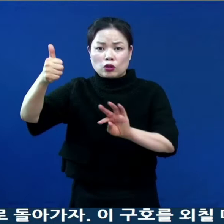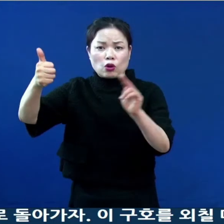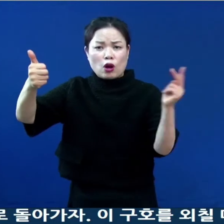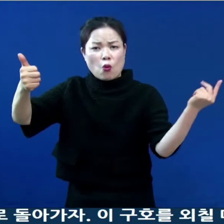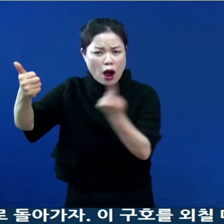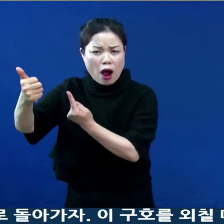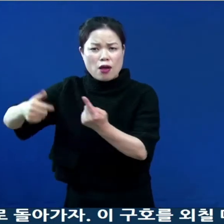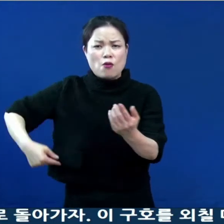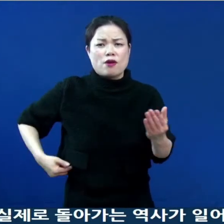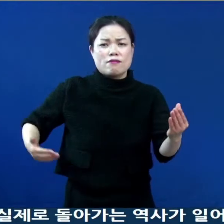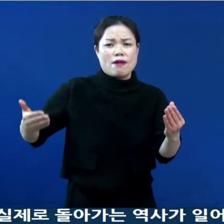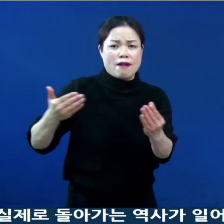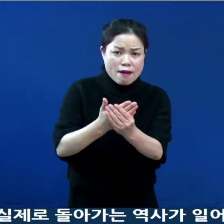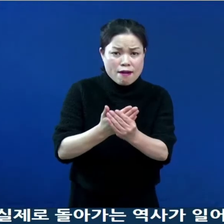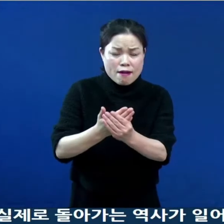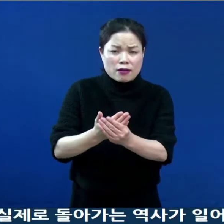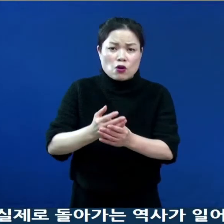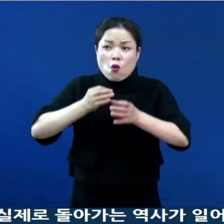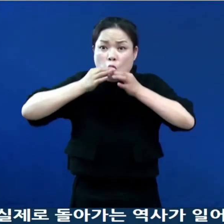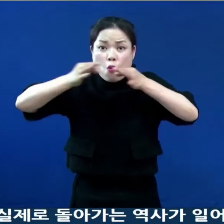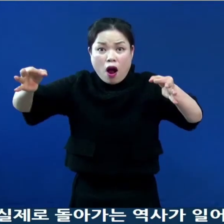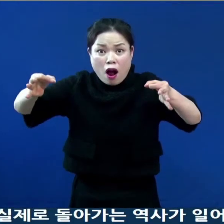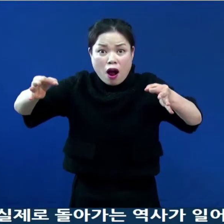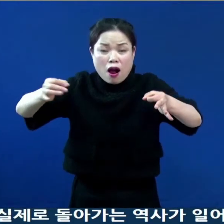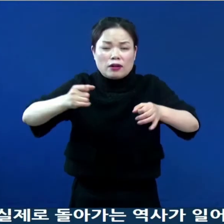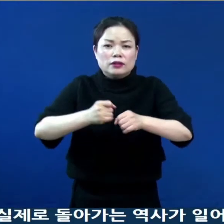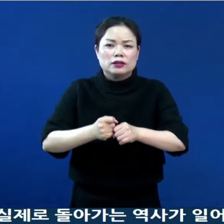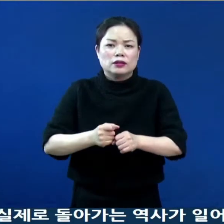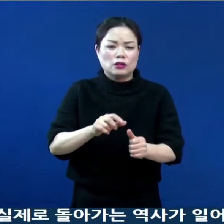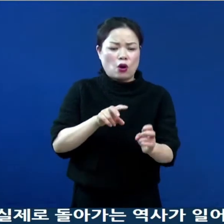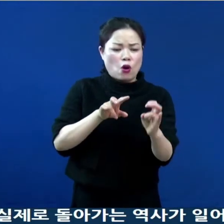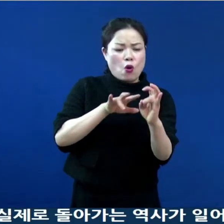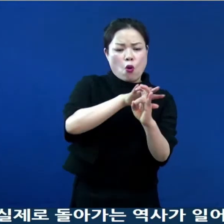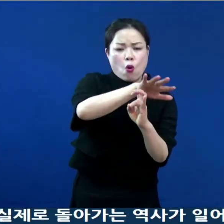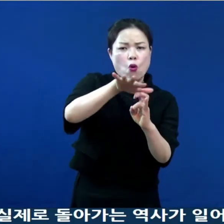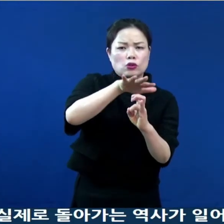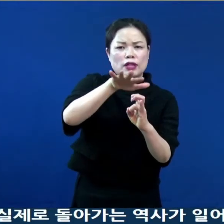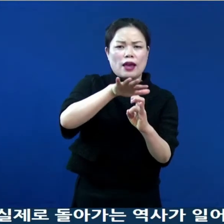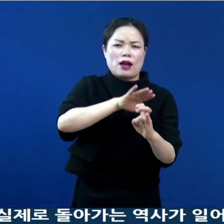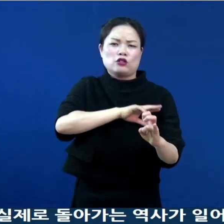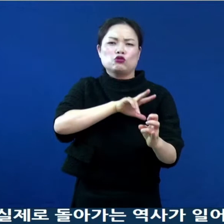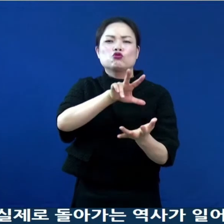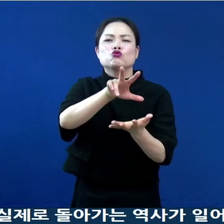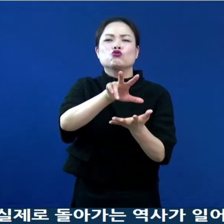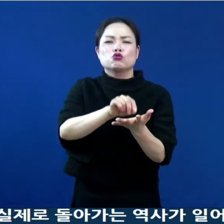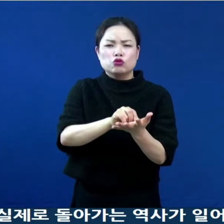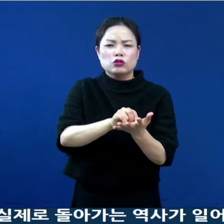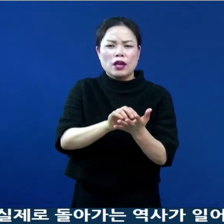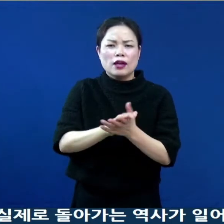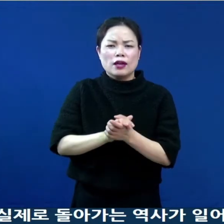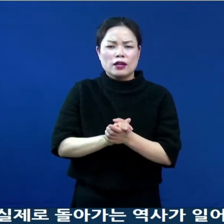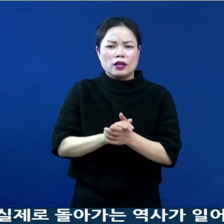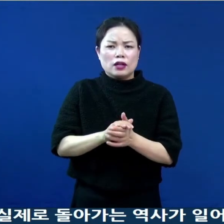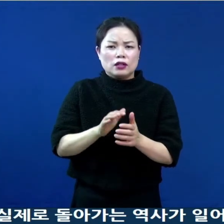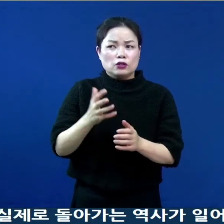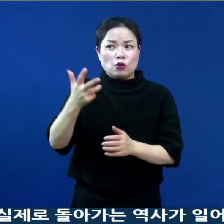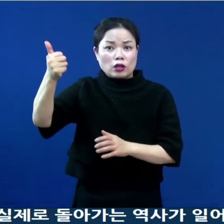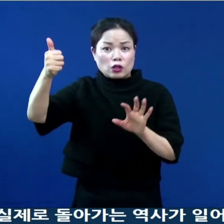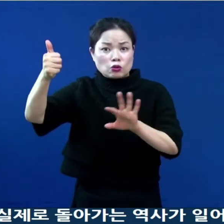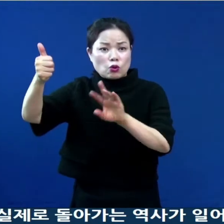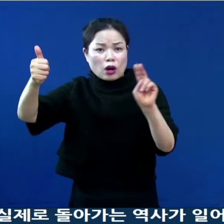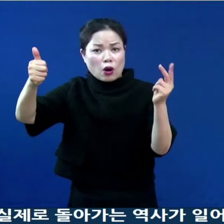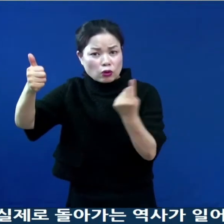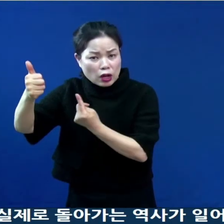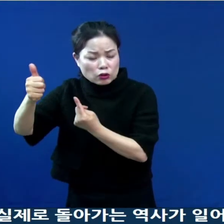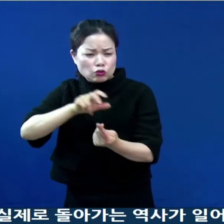돌아가자, 이 외침은 호세아서의 주제라고 할 수 있습니다. 어쩌면 구약성경 전체에서 여호와께로